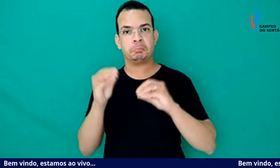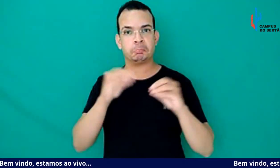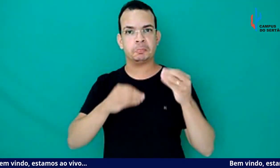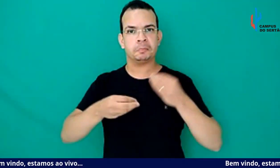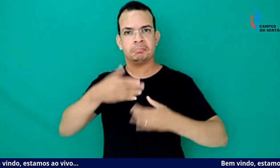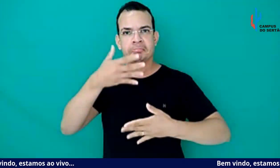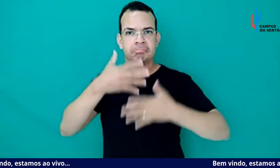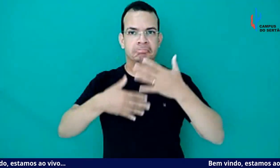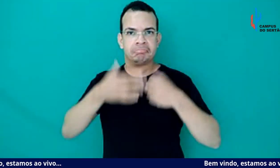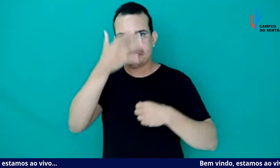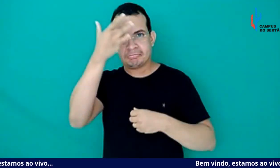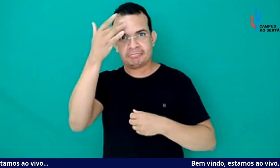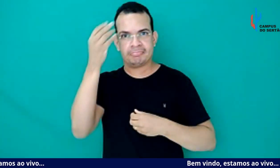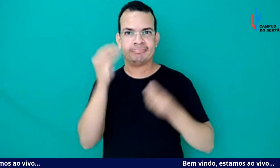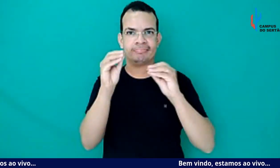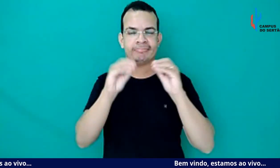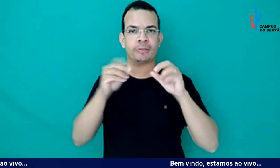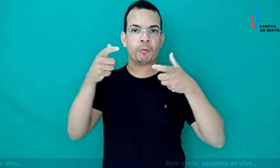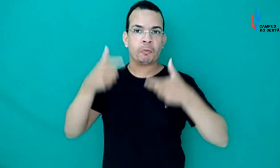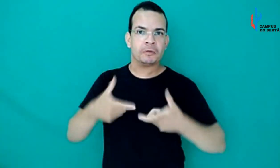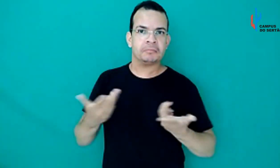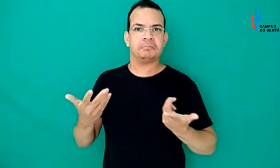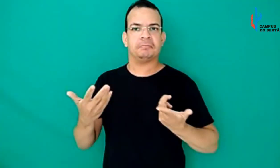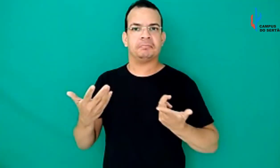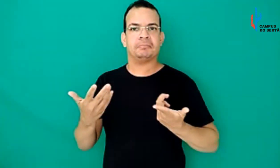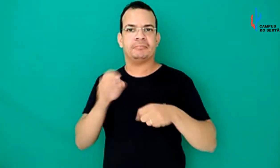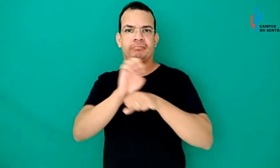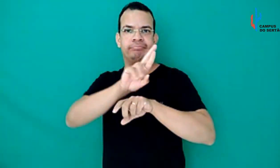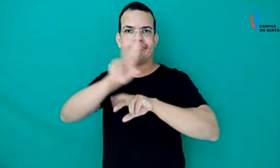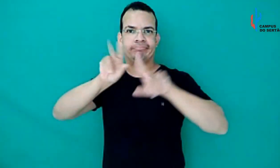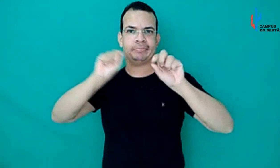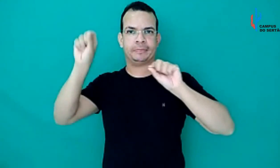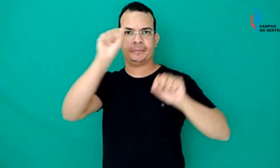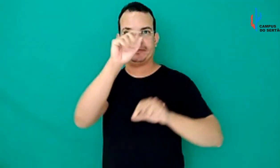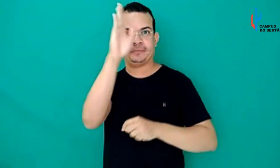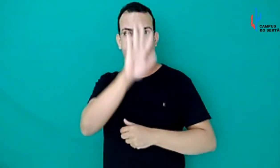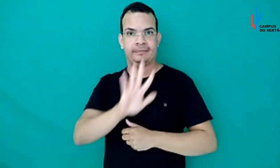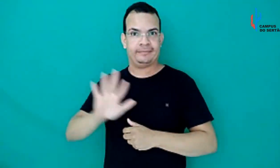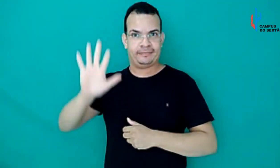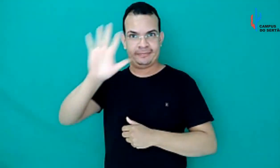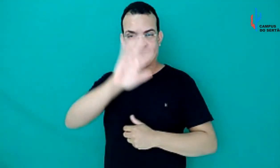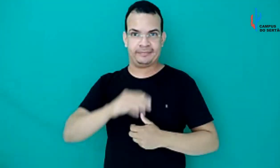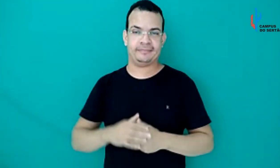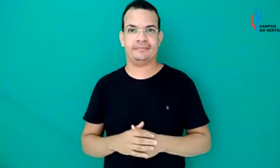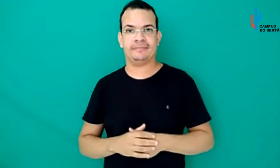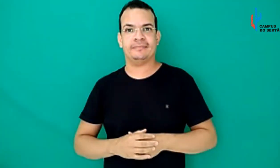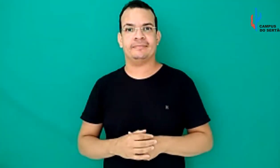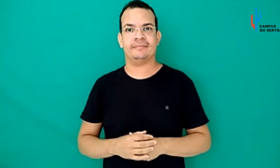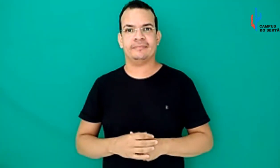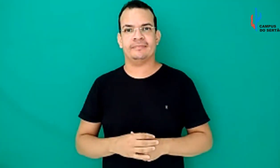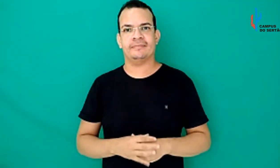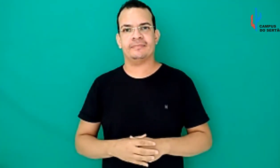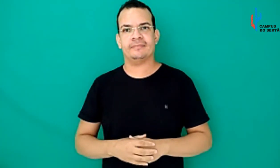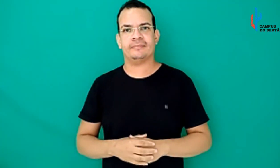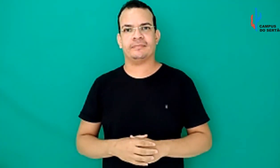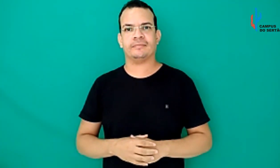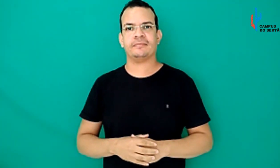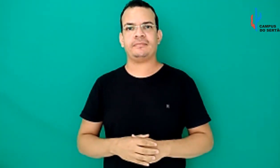Então, estamos aguardando vocês já desde já colocarem, se identificarem de onde são, de que região,